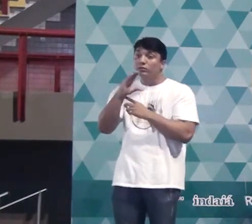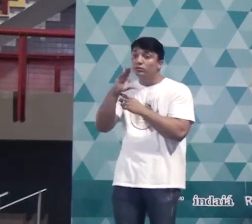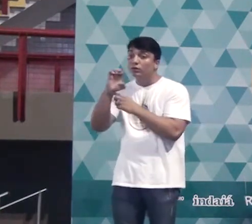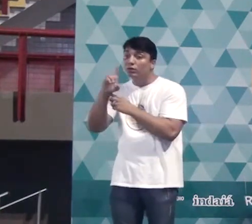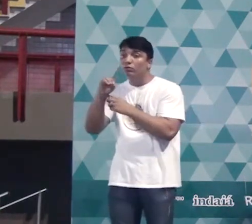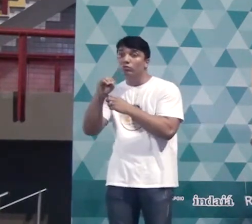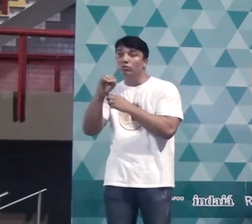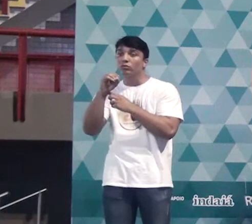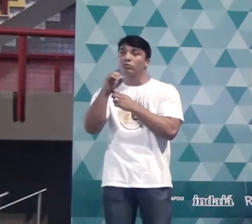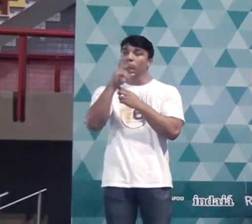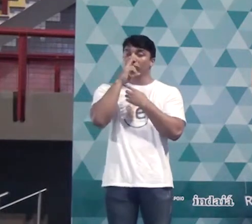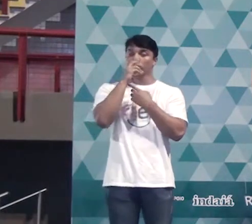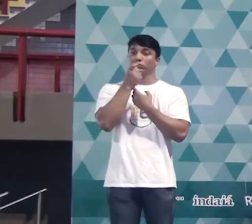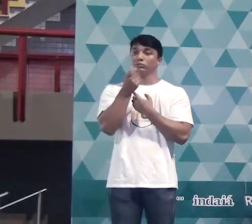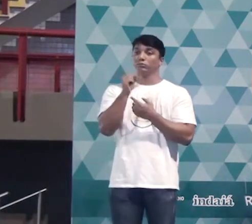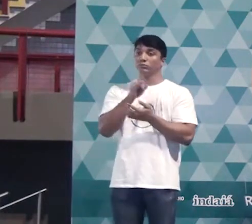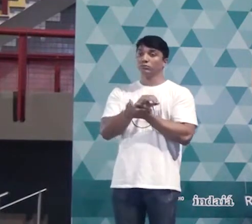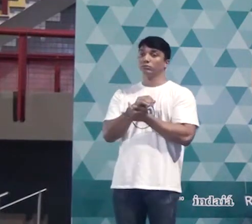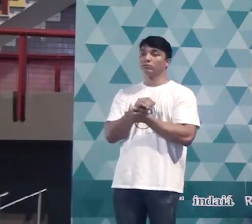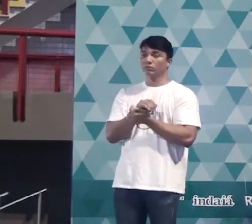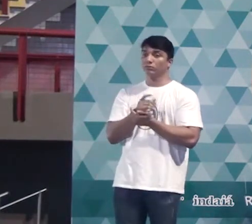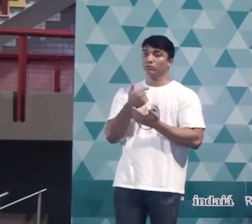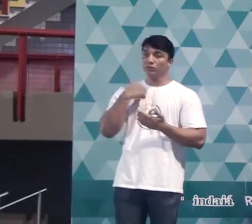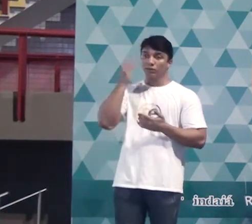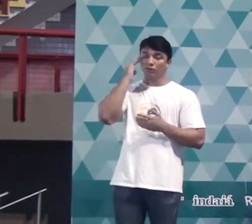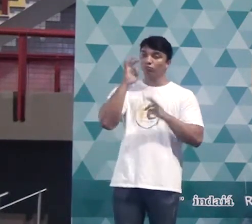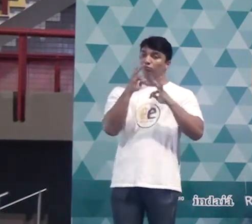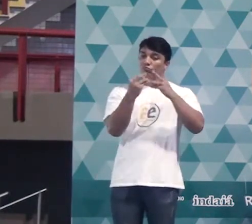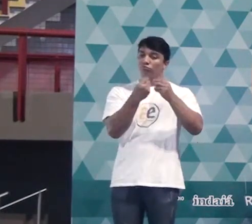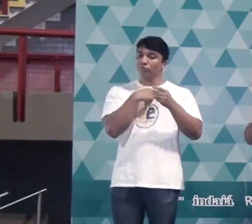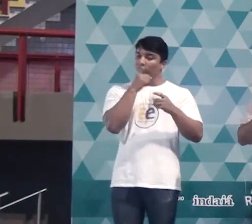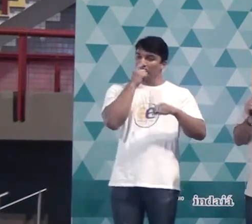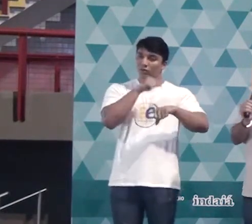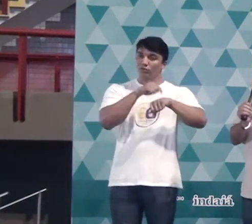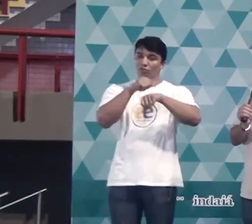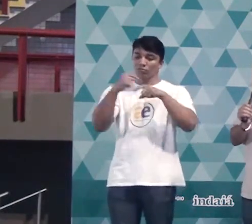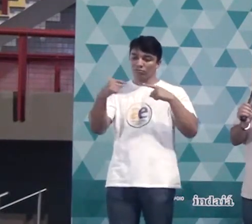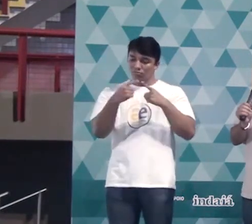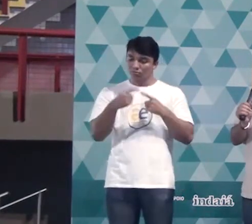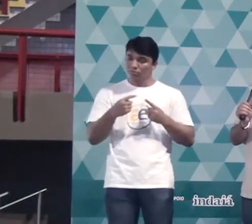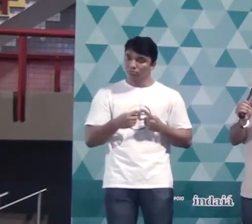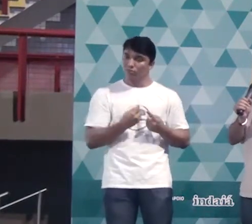sabe, professor? Que se fosse na hora do almoço era feijão com arroz, feijão com arroz, feijão com arroz. E outra,